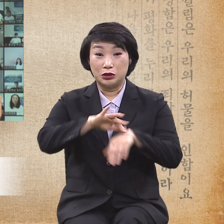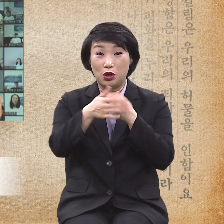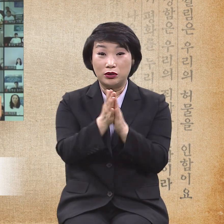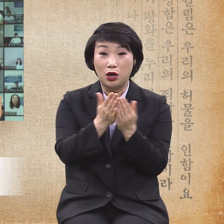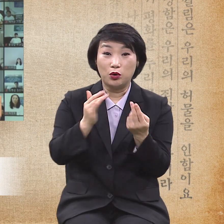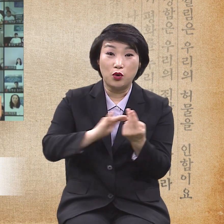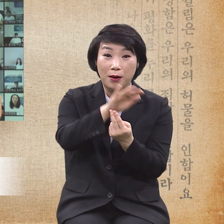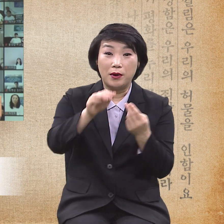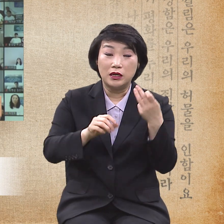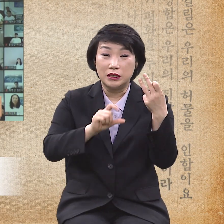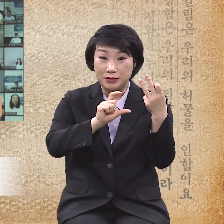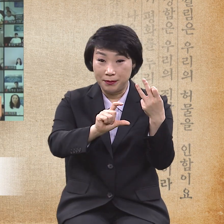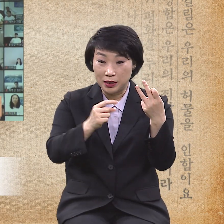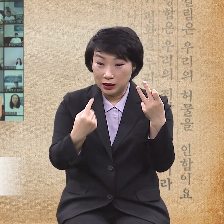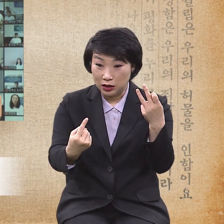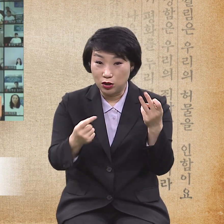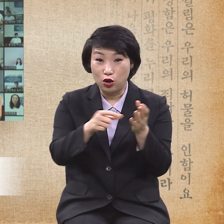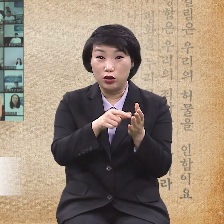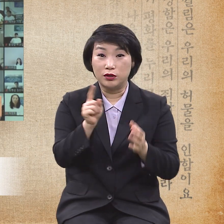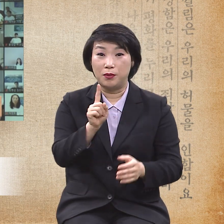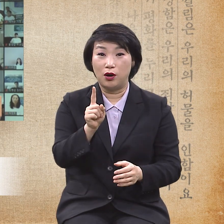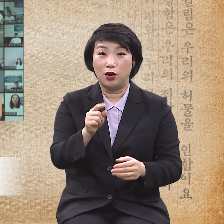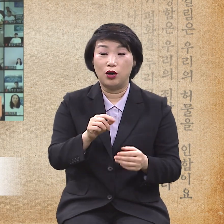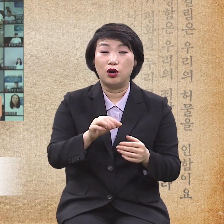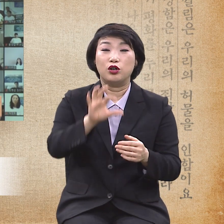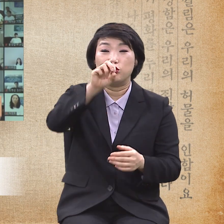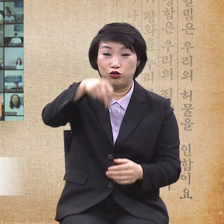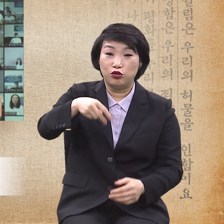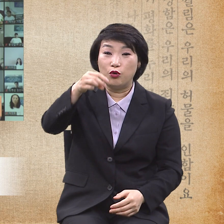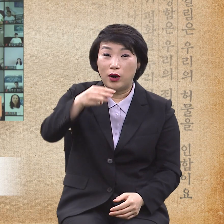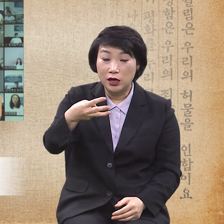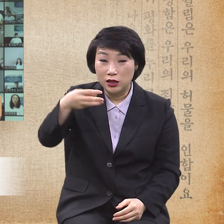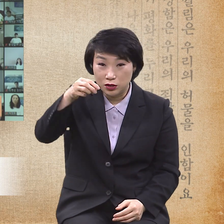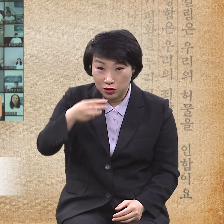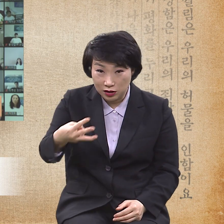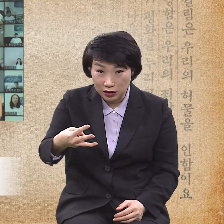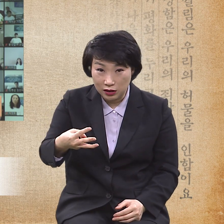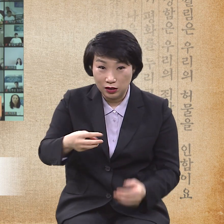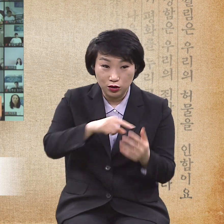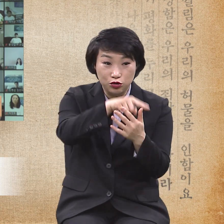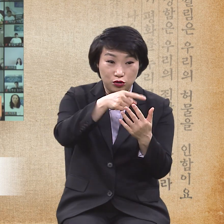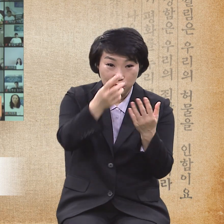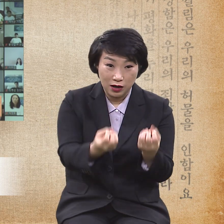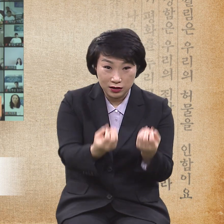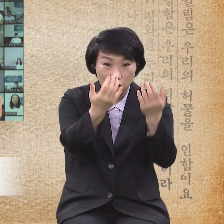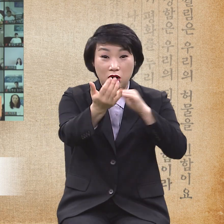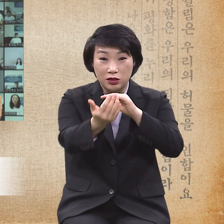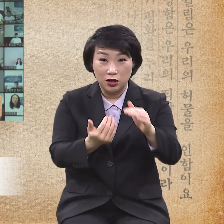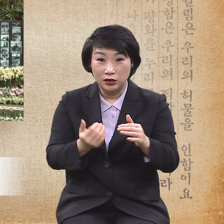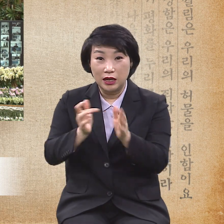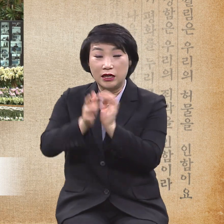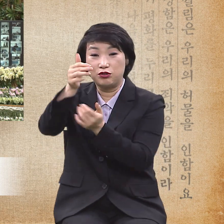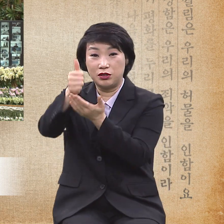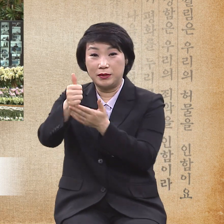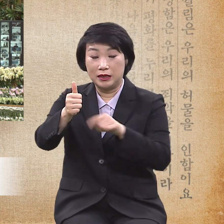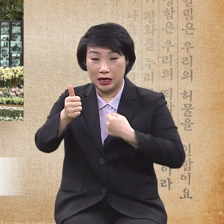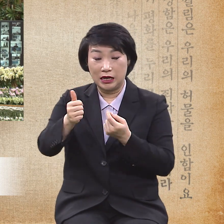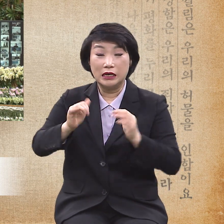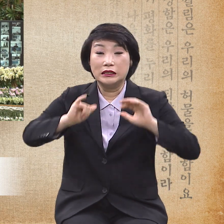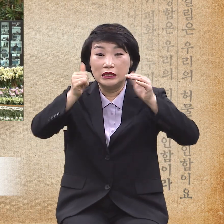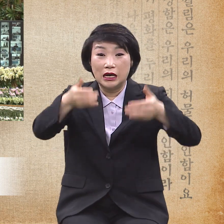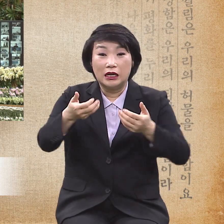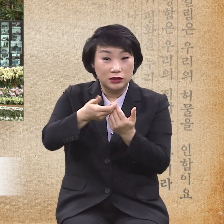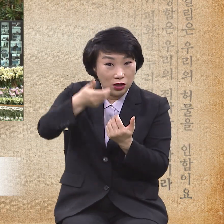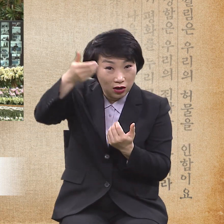요한복음 13장 1절에 유월절 전에 예수께서 자기가 세상을